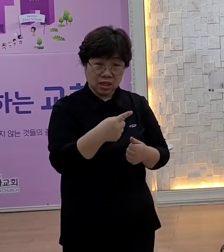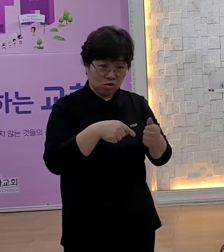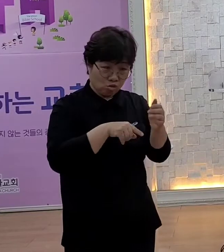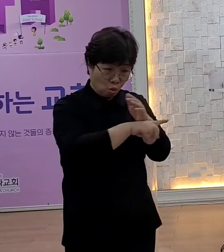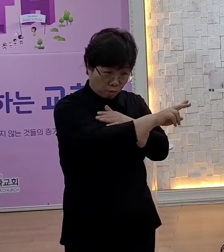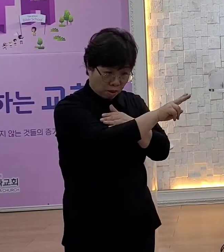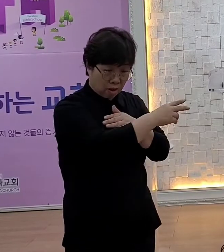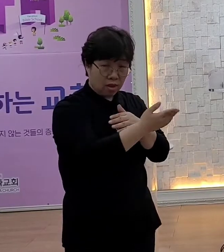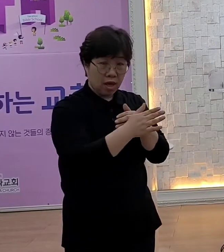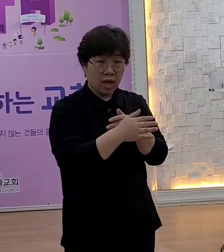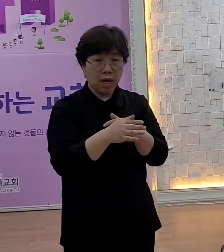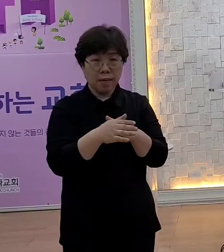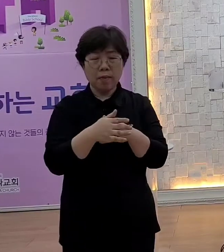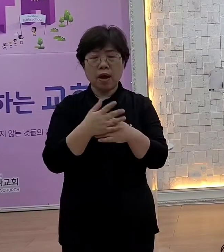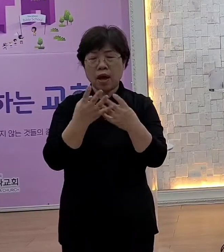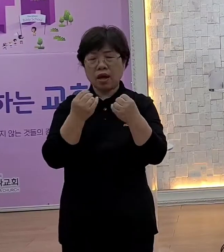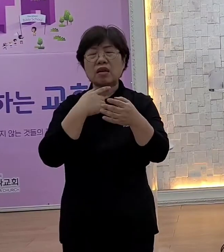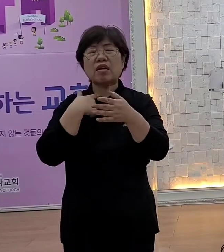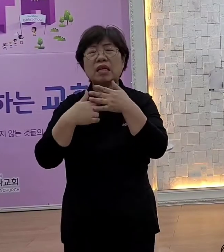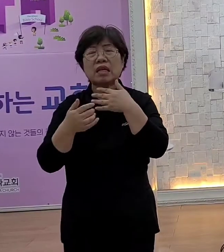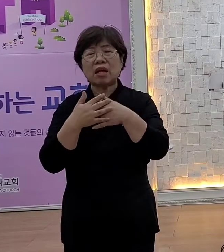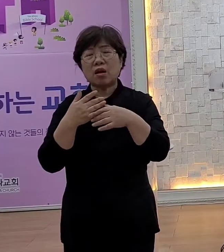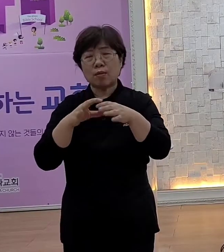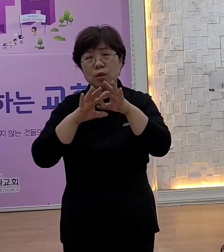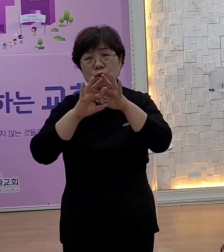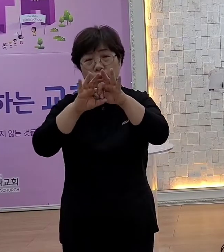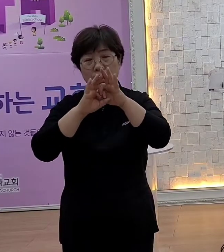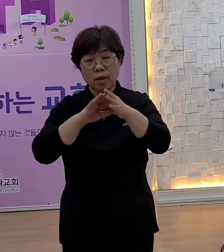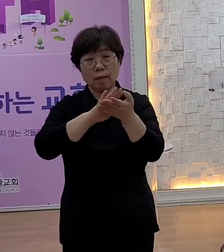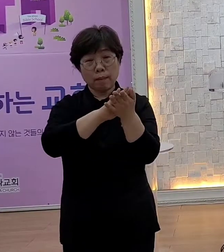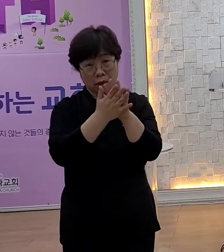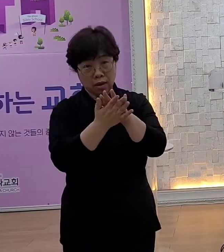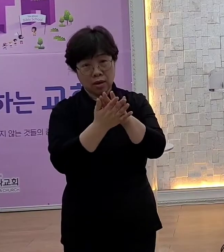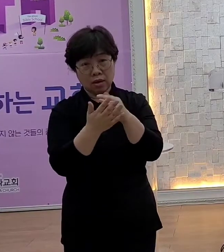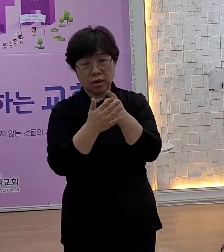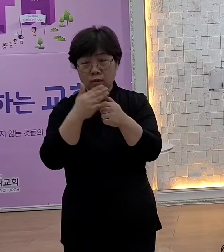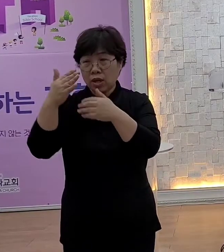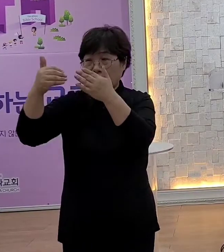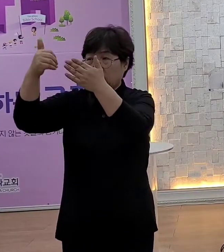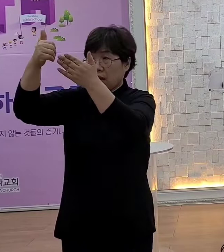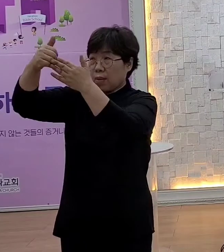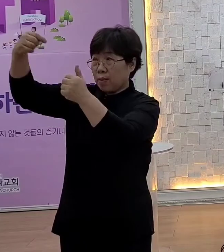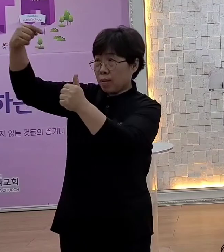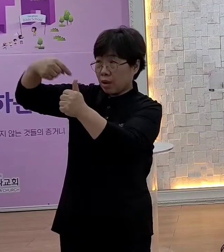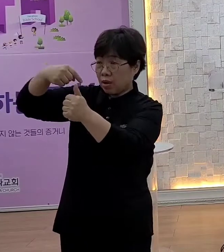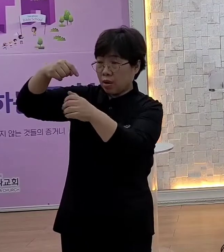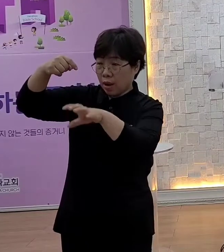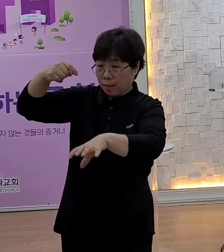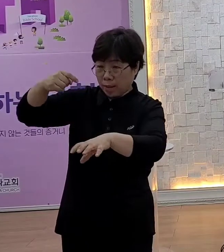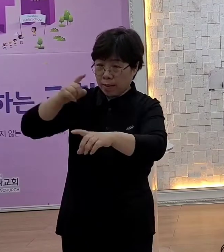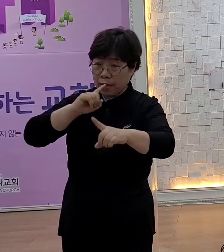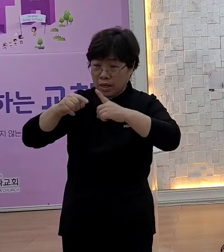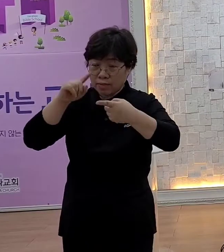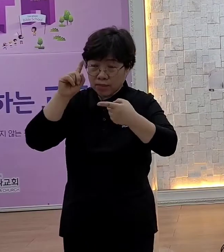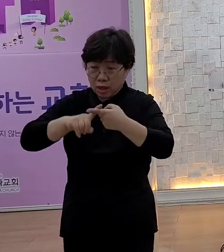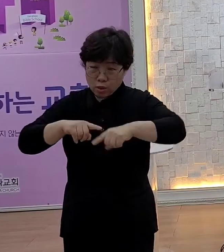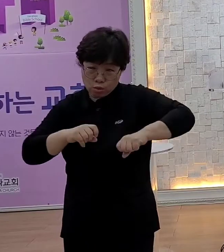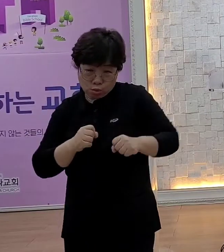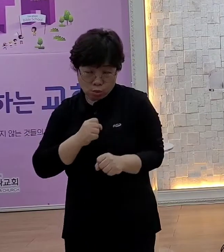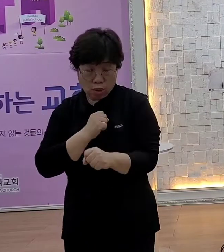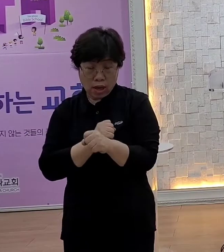일을 그동안 겪으면서 바뀌었어요. 그래서 이제는 이 하나님의 명령 앞에 말씀대로 순종하게